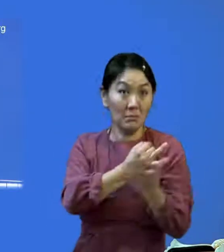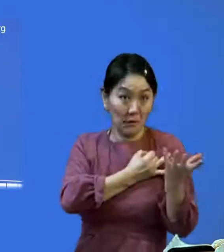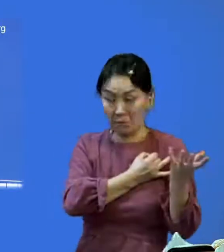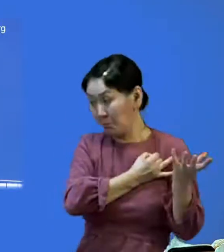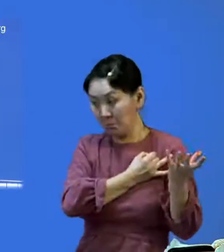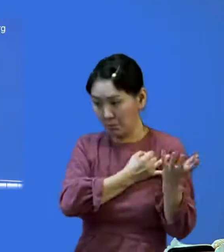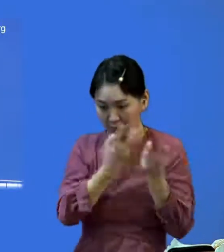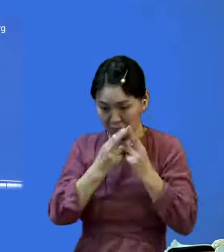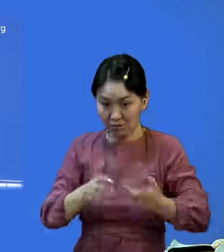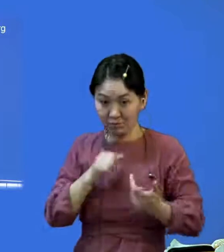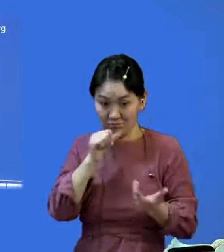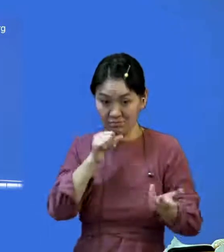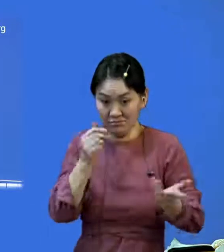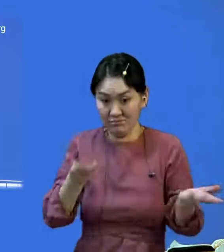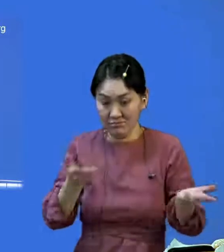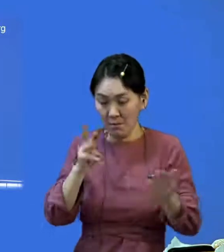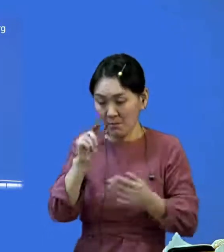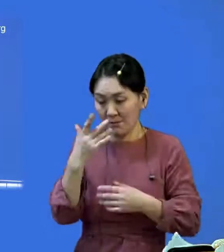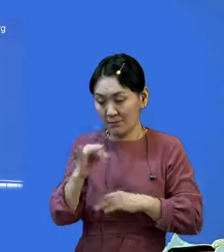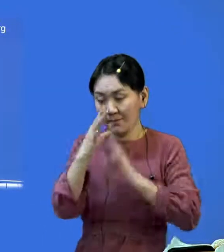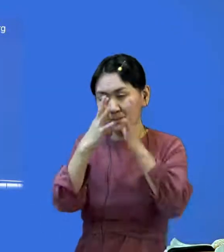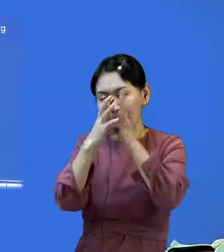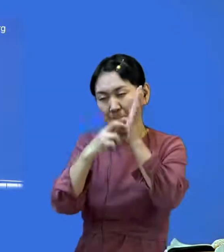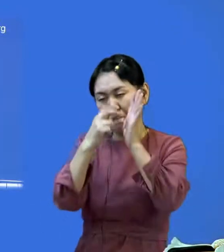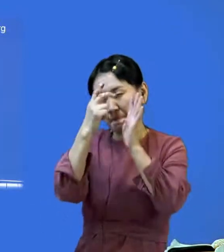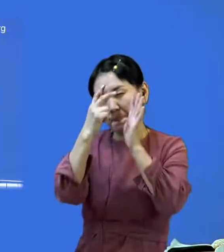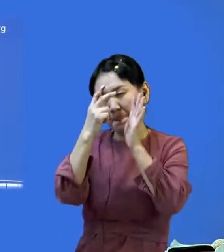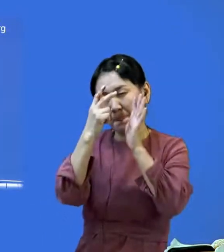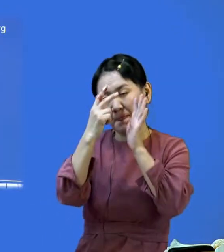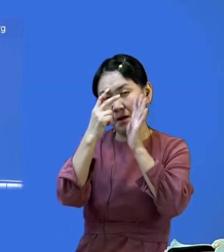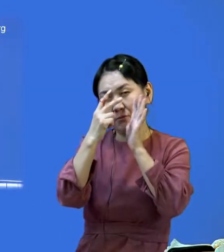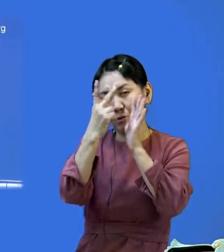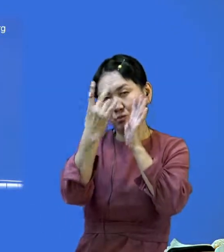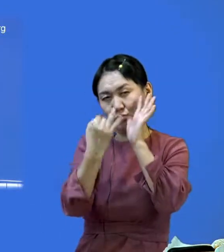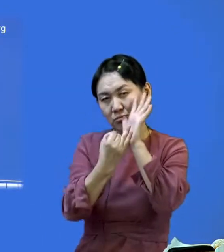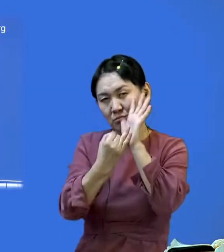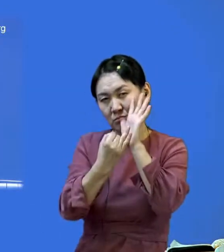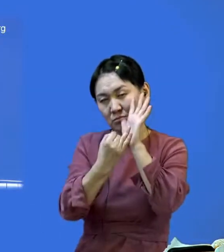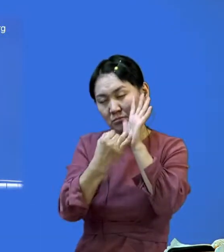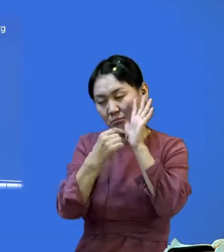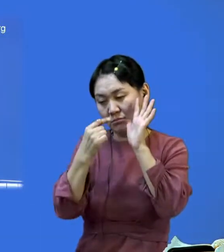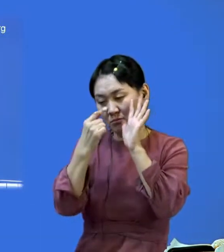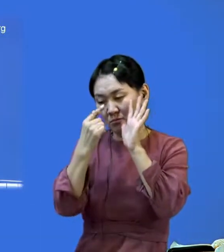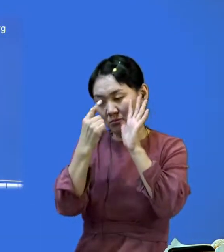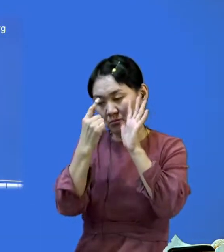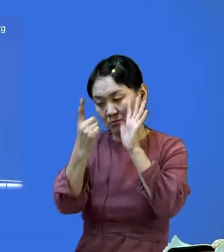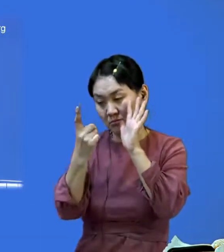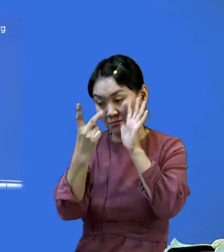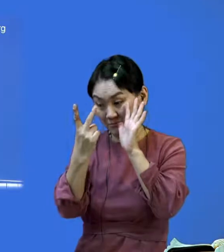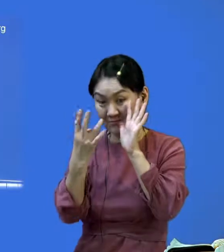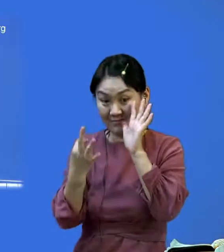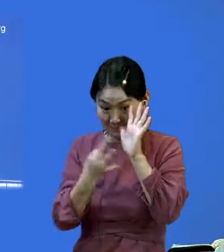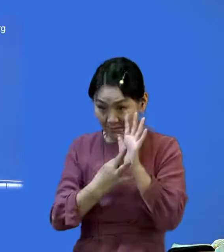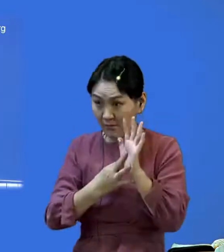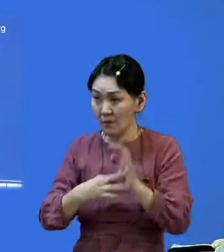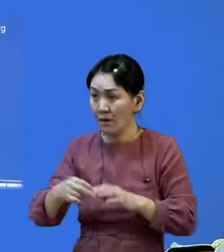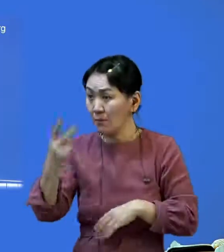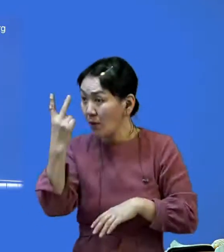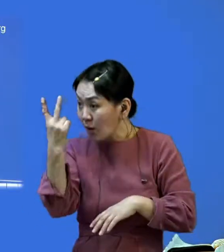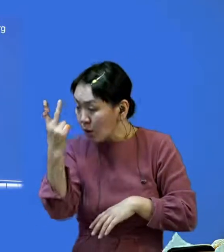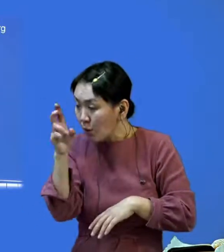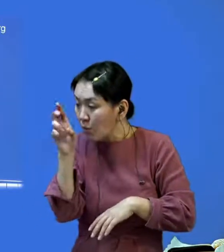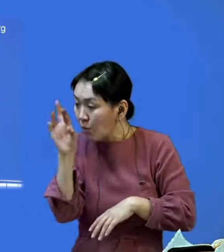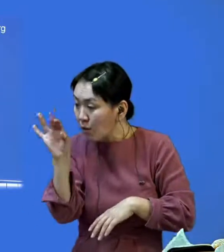Матай 10:28 дугаар ишлэлдээс харвал, 27:28 дээрээс харвал, тийм ээ? Хоёр бор шувуг задгаа зоос орууллддаг